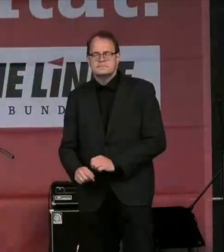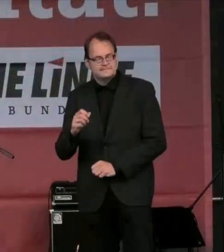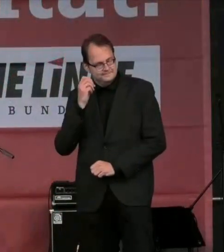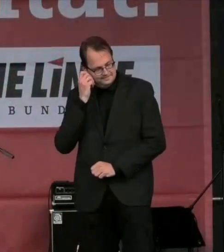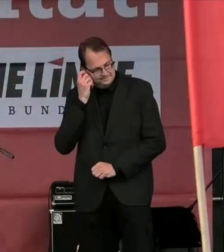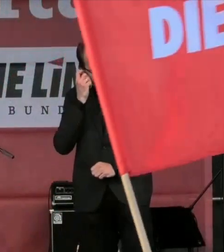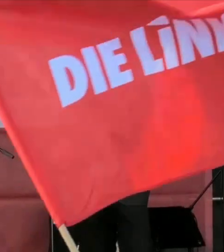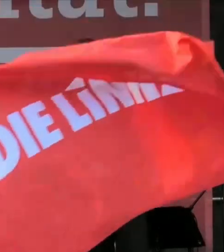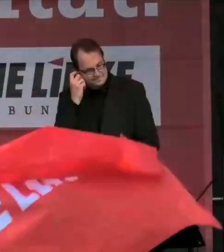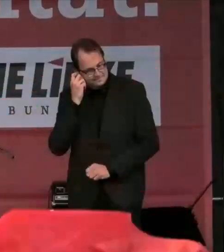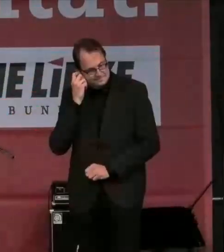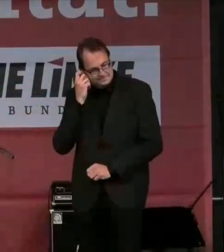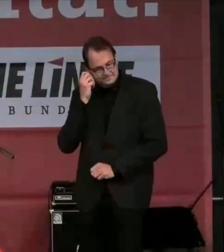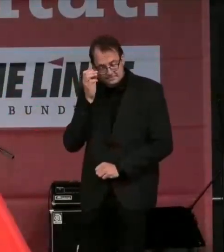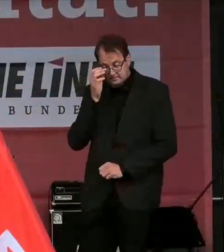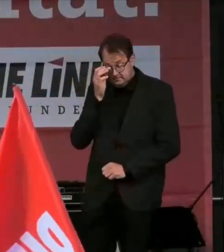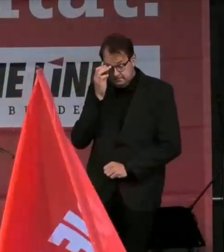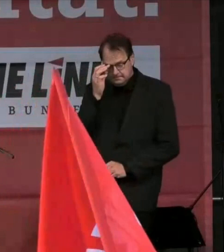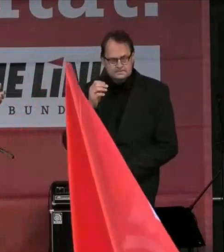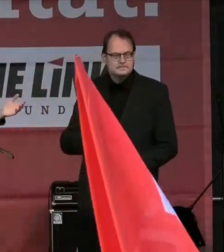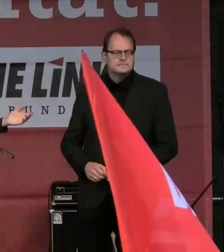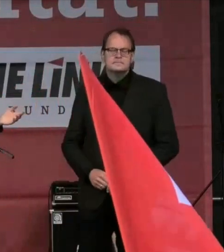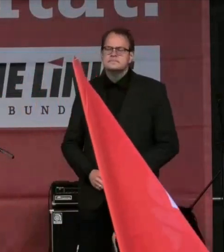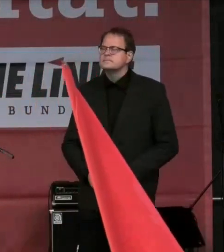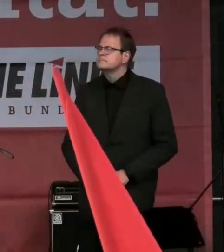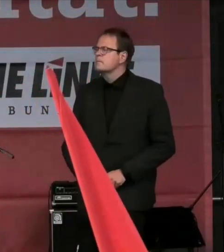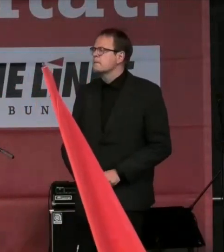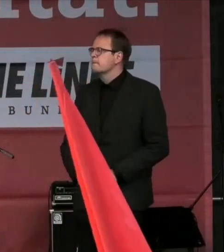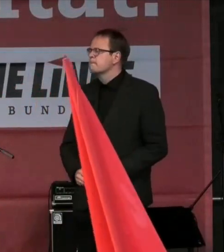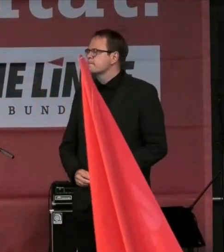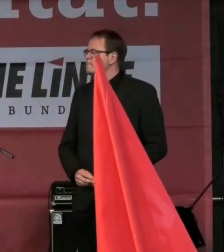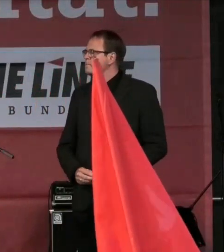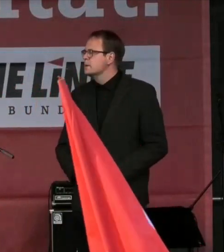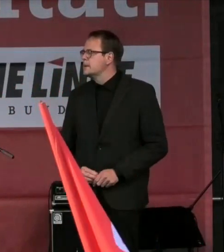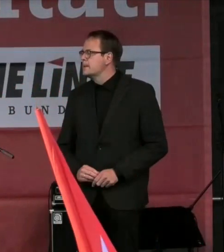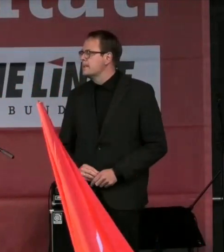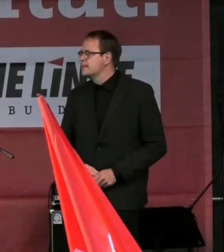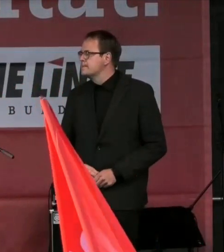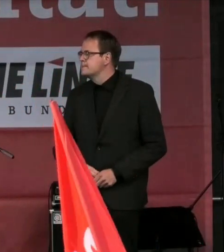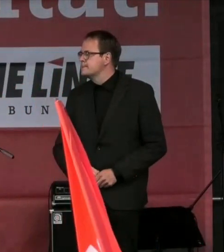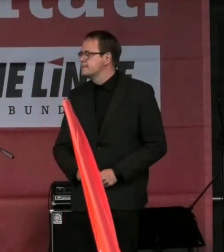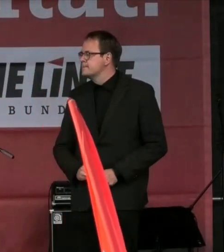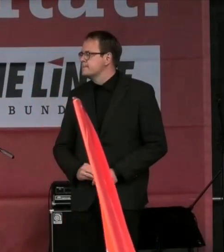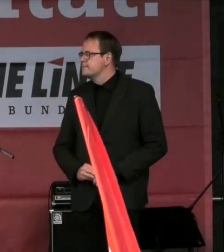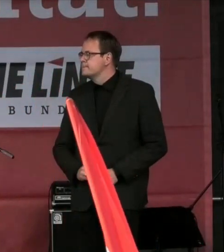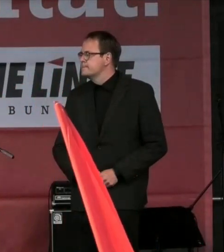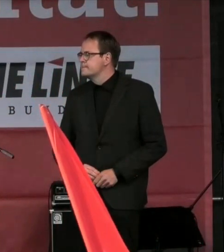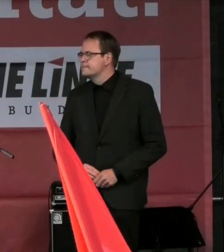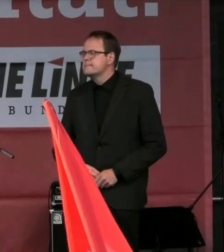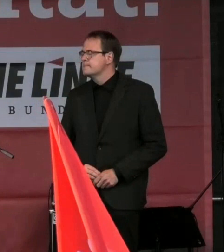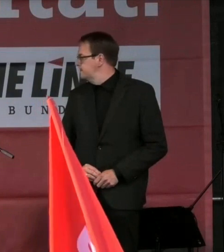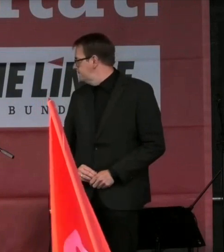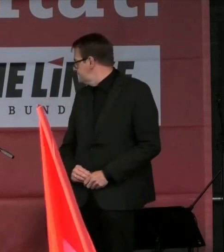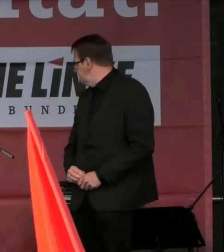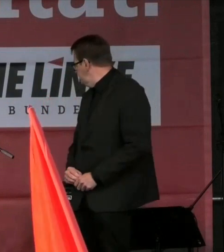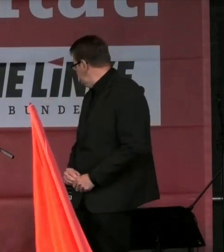rüstungsausgaben angeguckt die man aktuell ja nachlesen kann die werden ja auch veröffentlicht wenn man sich anguckt wert